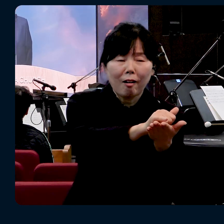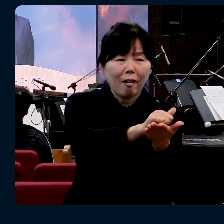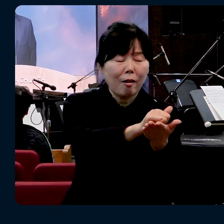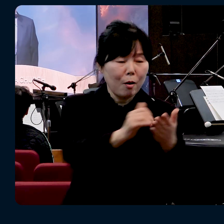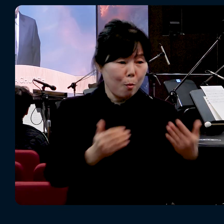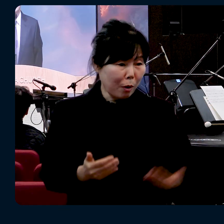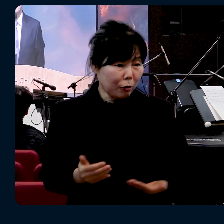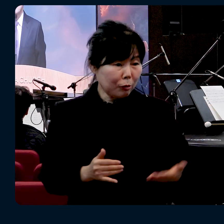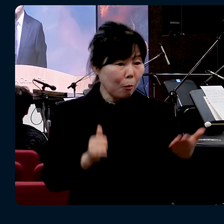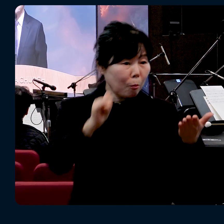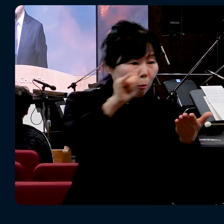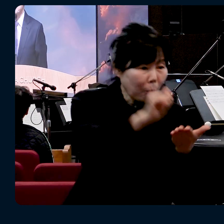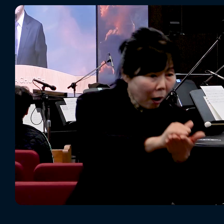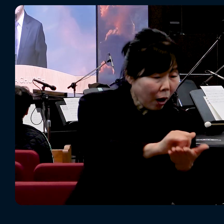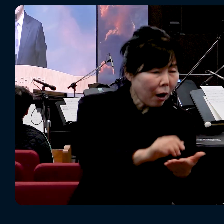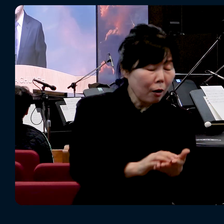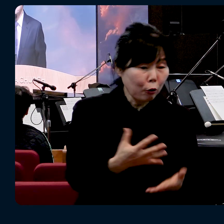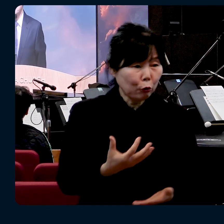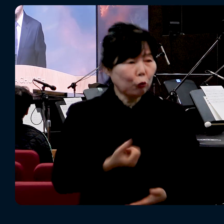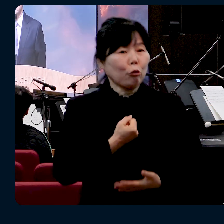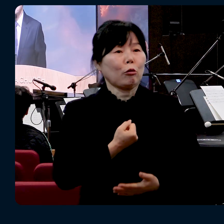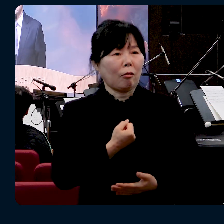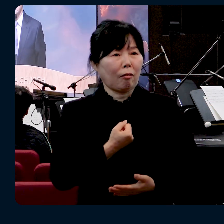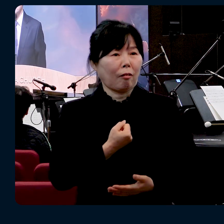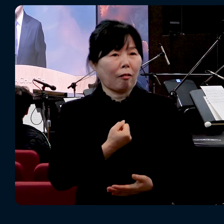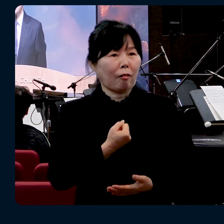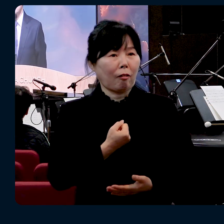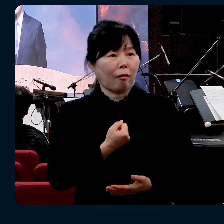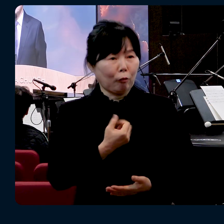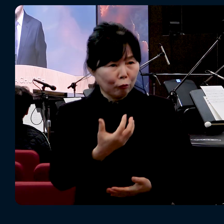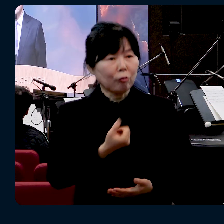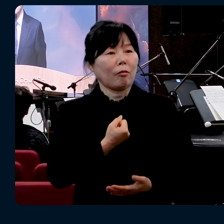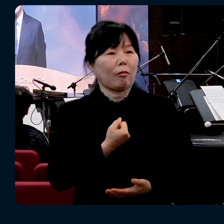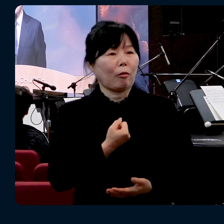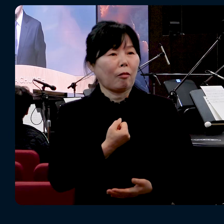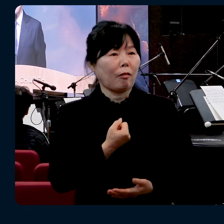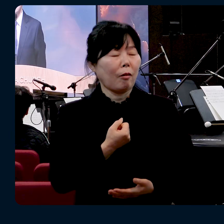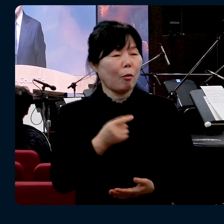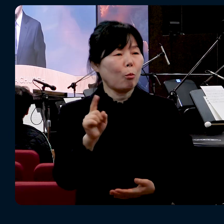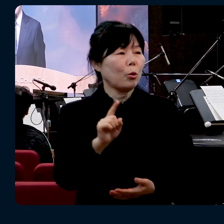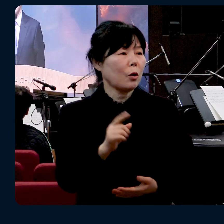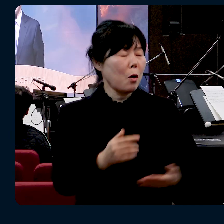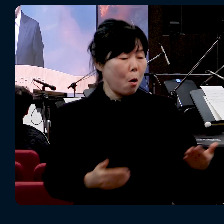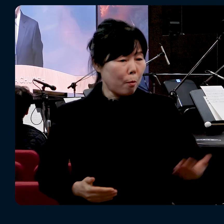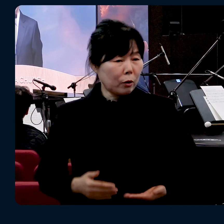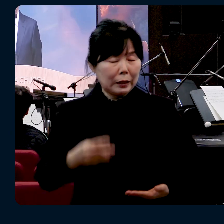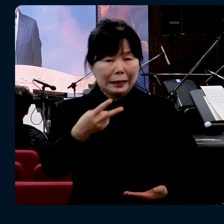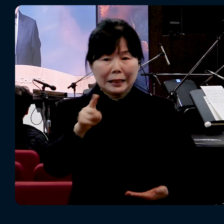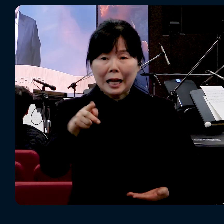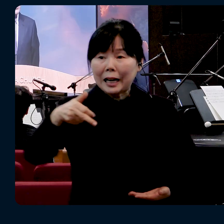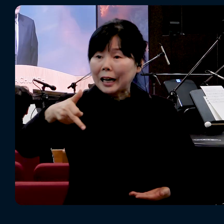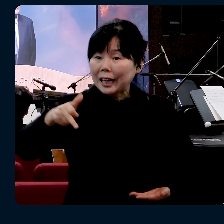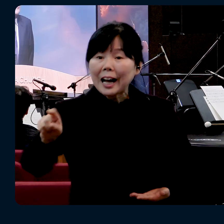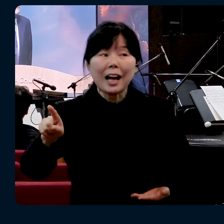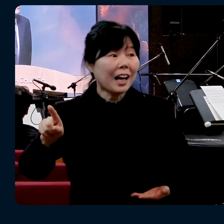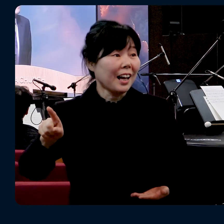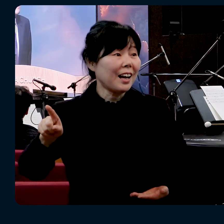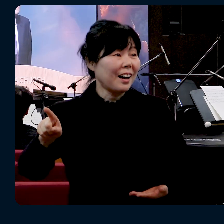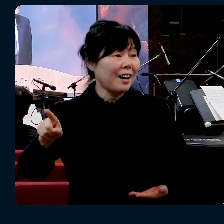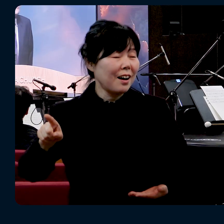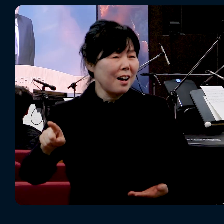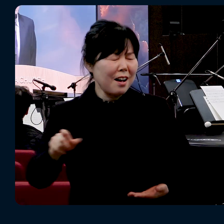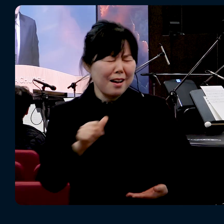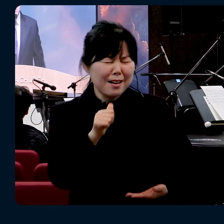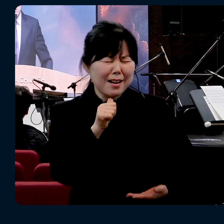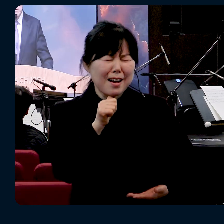한 적이 있었는데, 그때 특별히 제가 갔던 곳은 방글라데시 수도 다카의 빈민